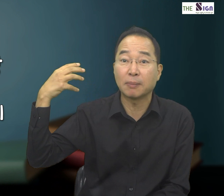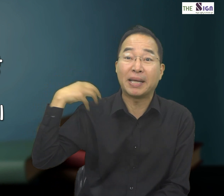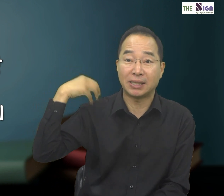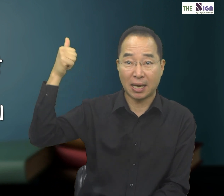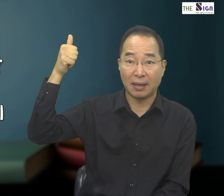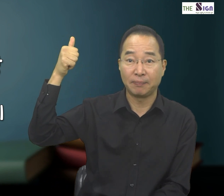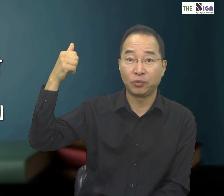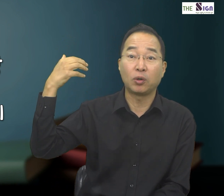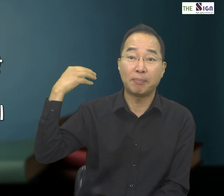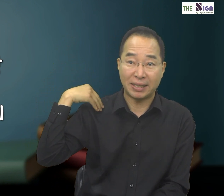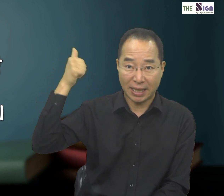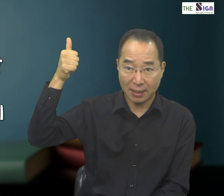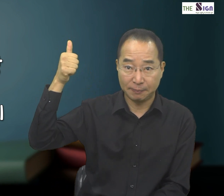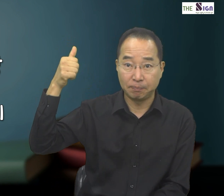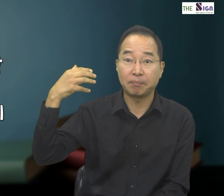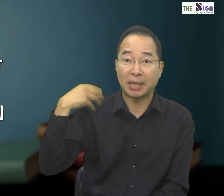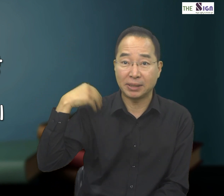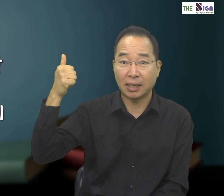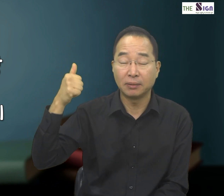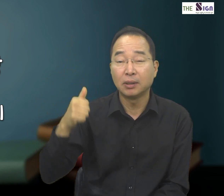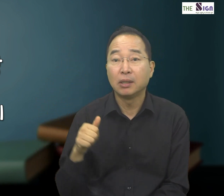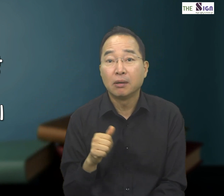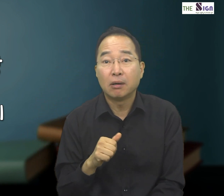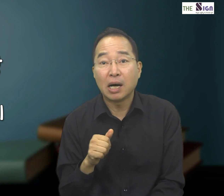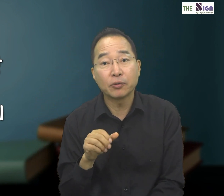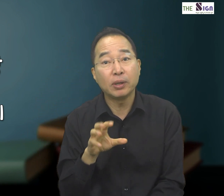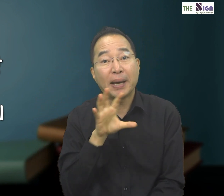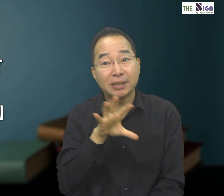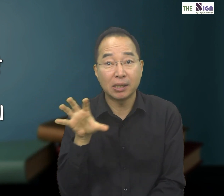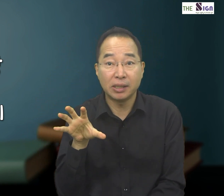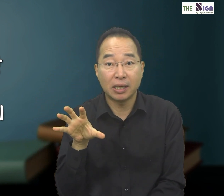반장 또는 반장. 학교의 반장을 얘기하는